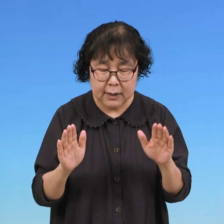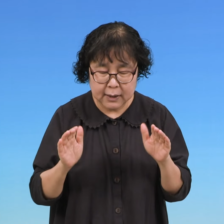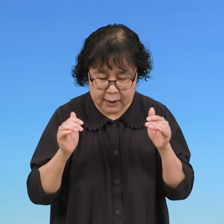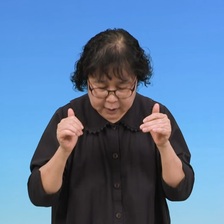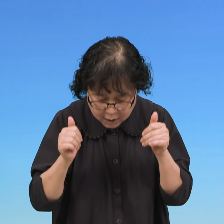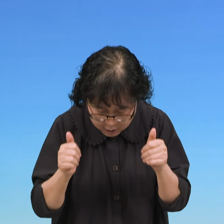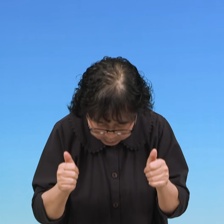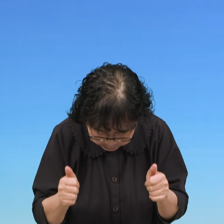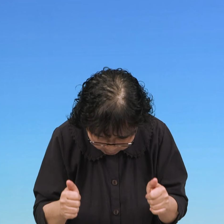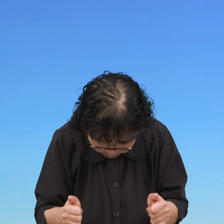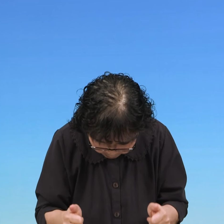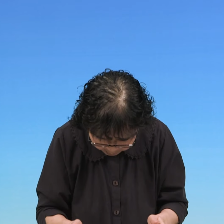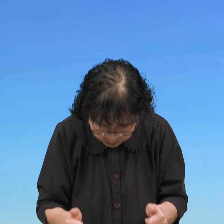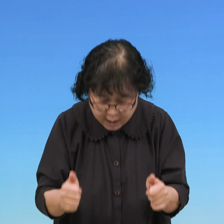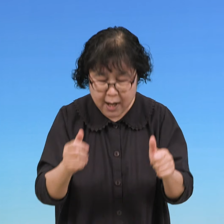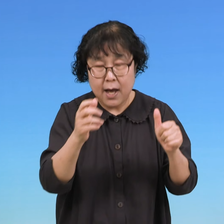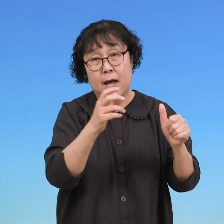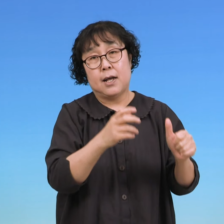엎드려 절하세.